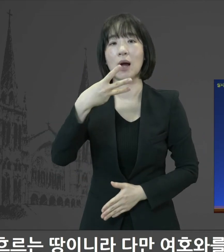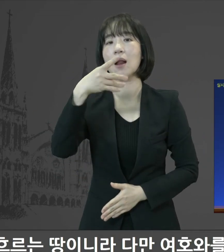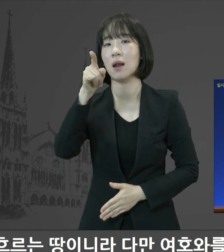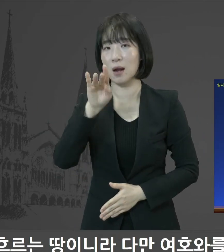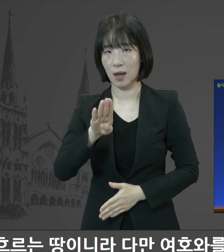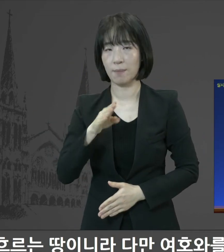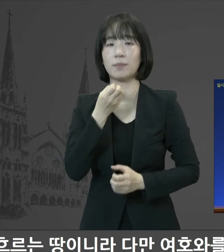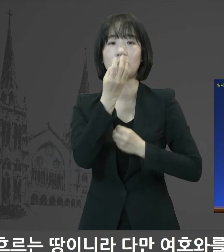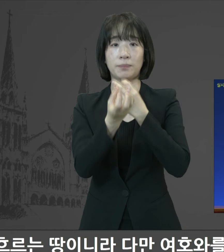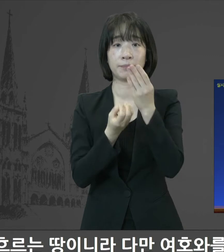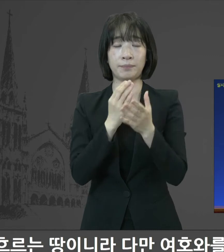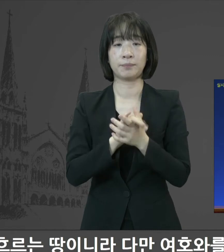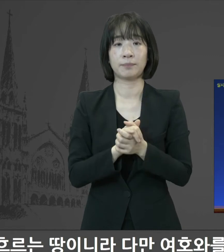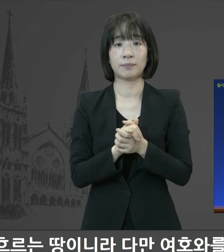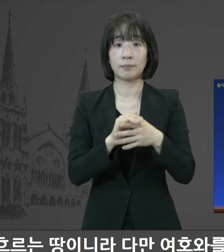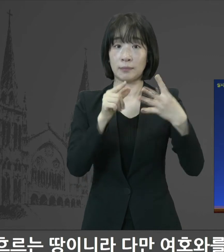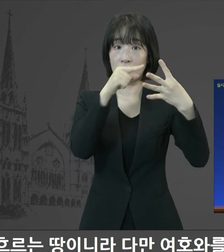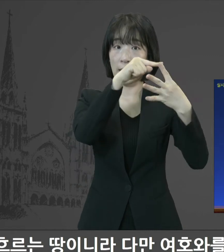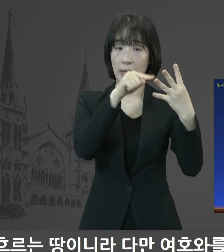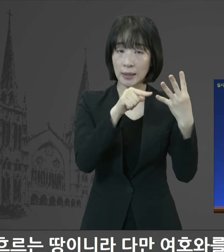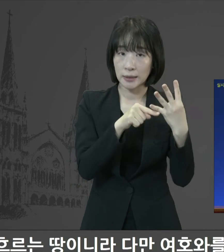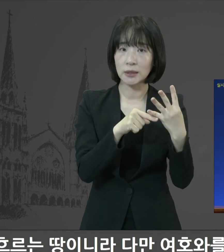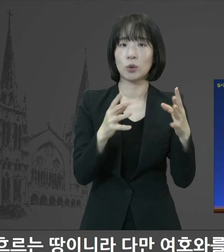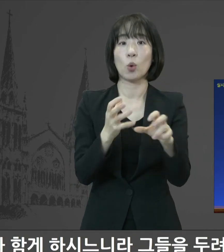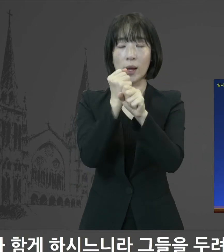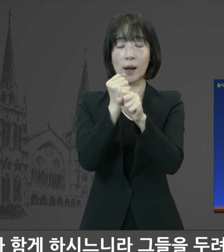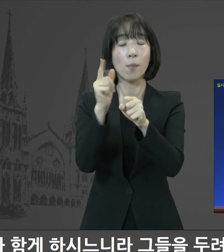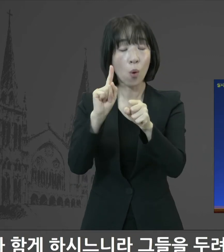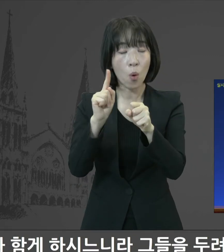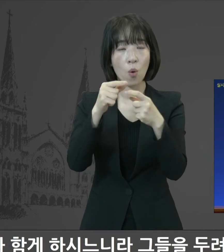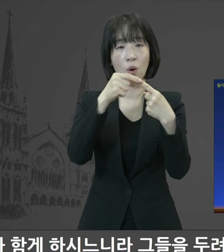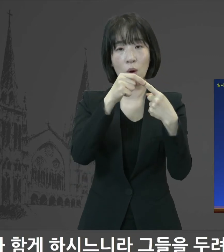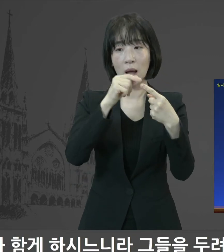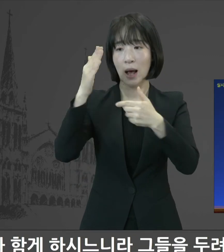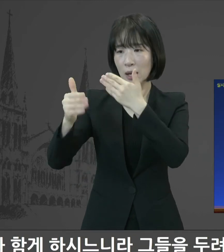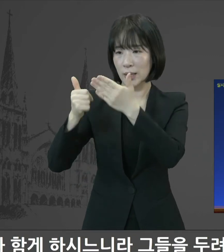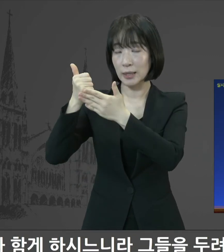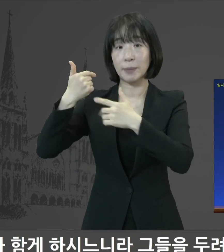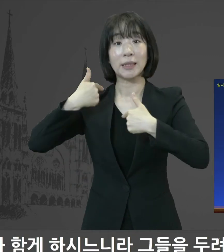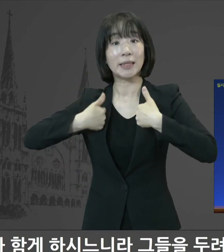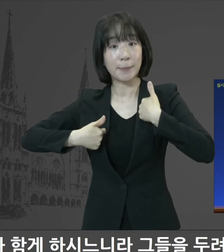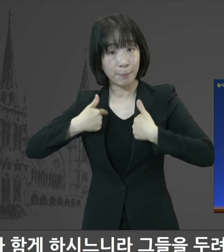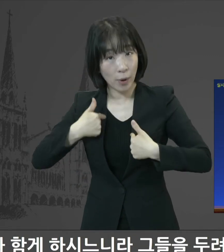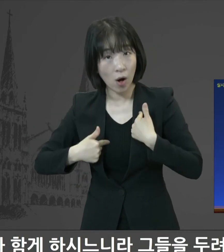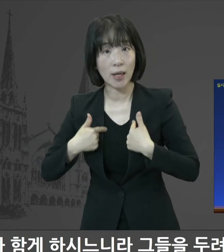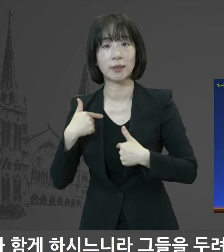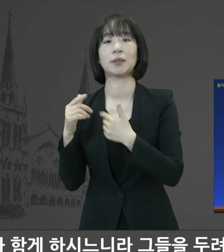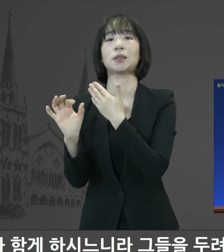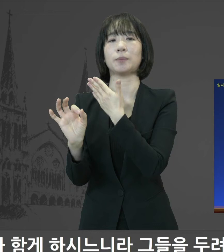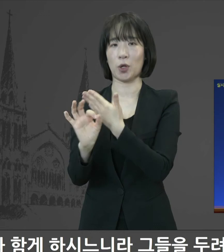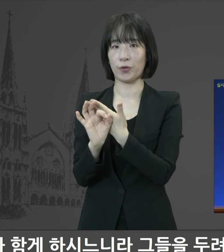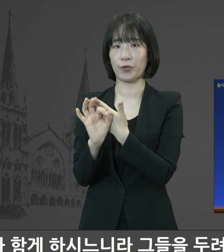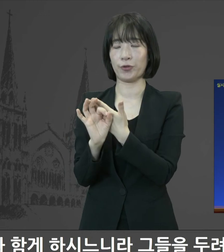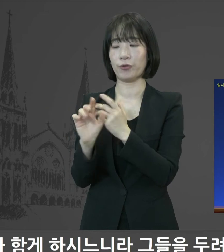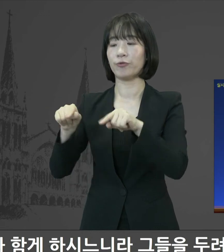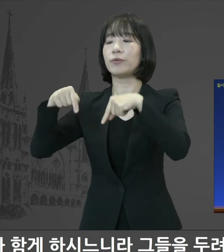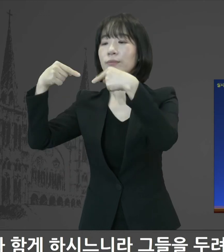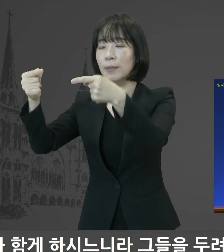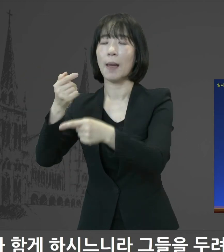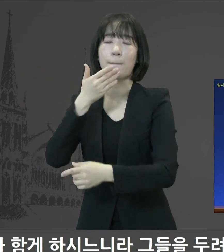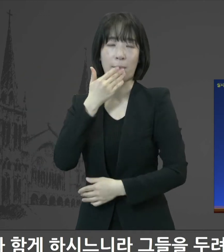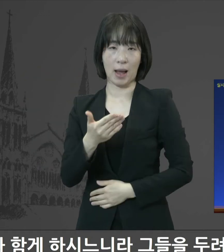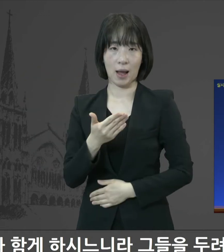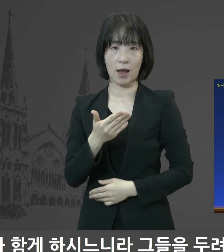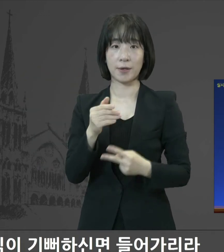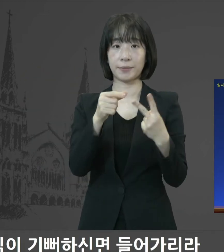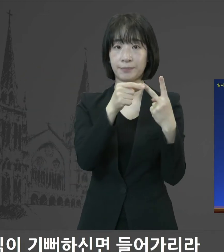있습니다. 하나님이 기뻐하시면, 하나님이 기뻐하시면 들어가리라.